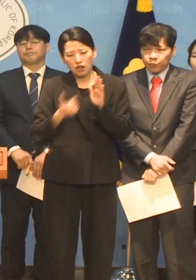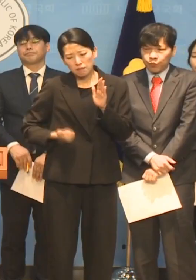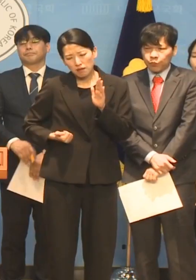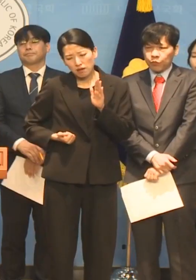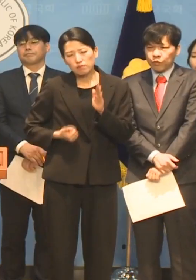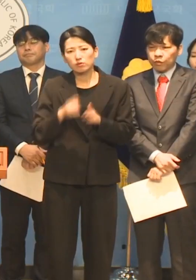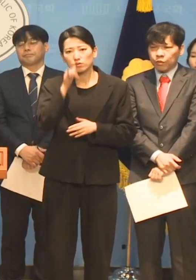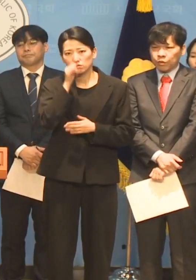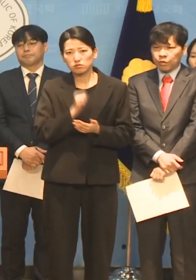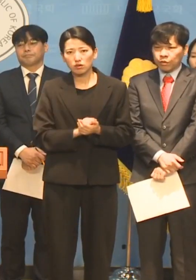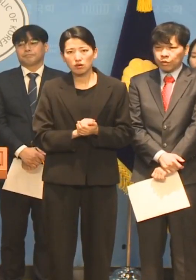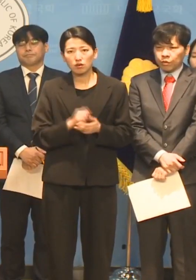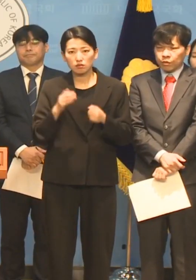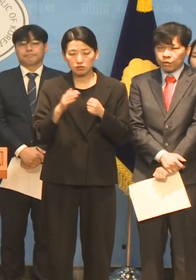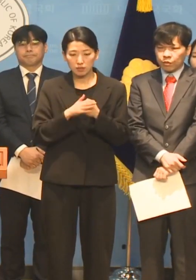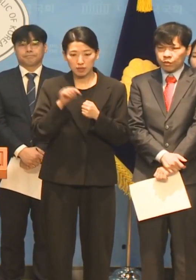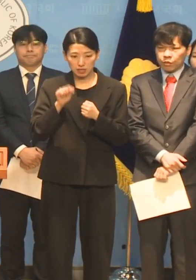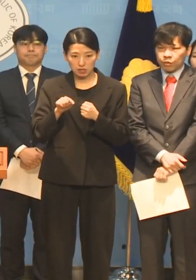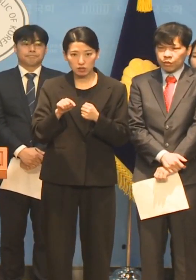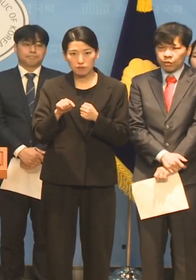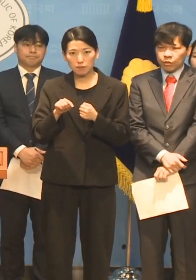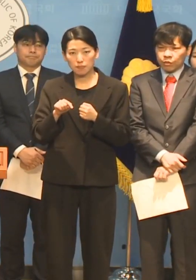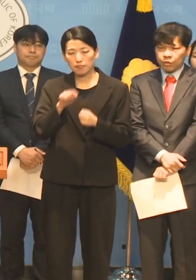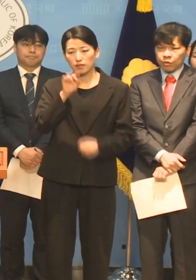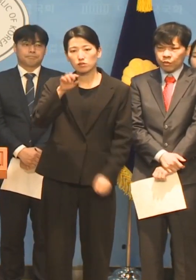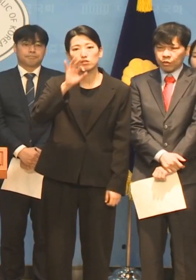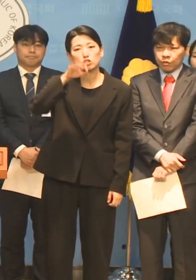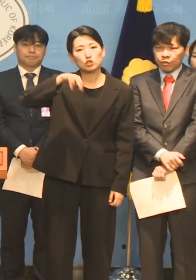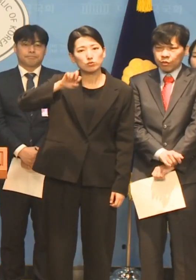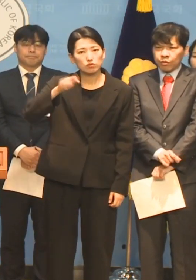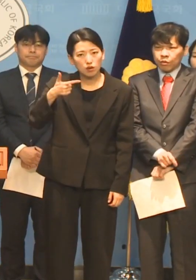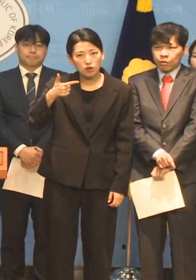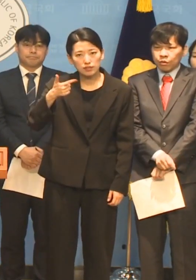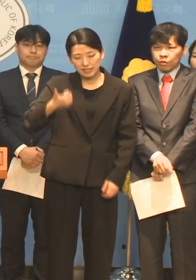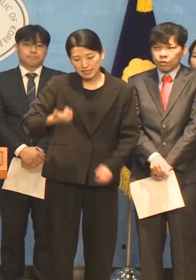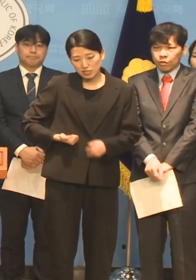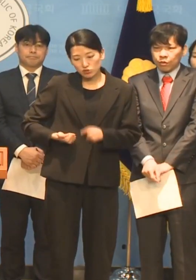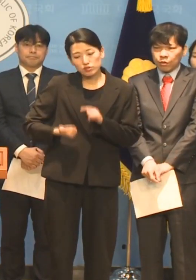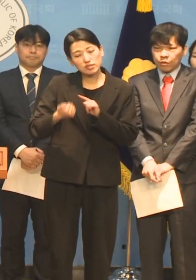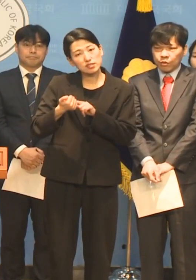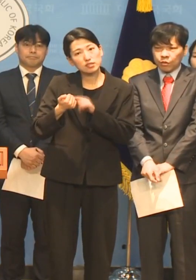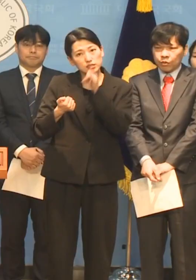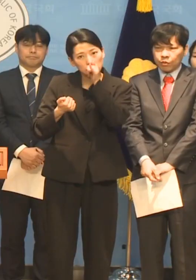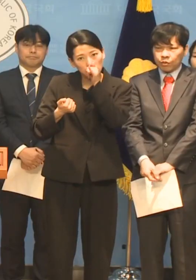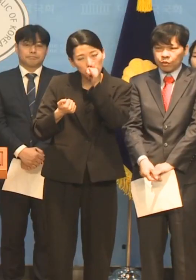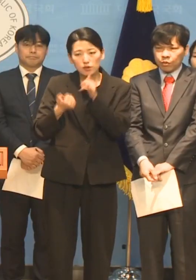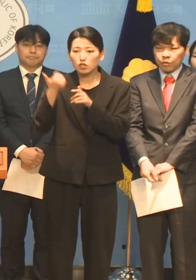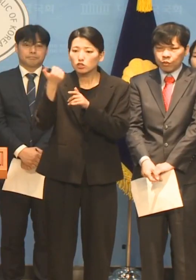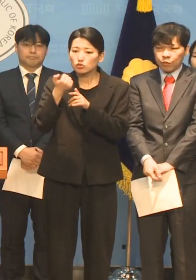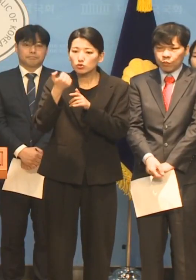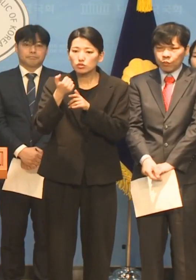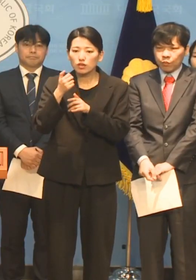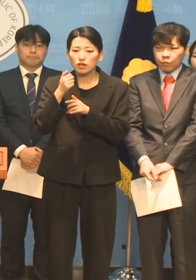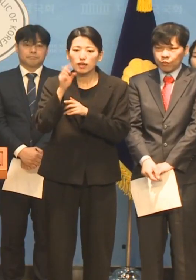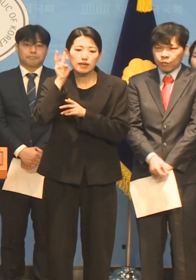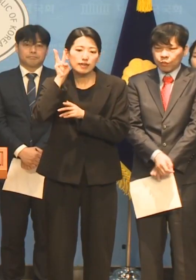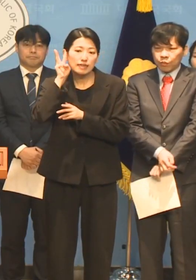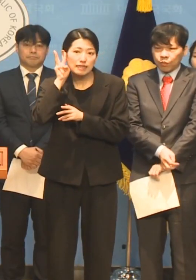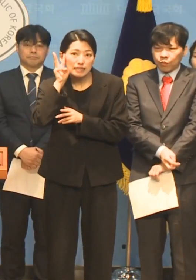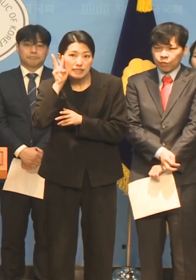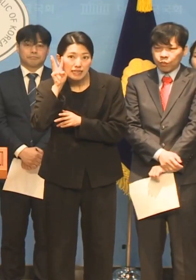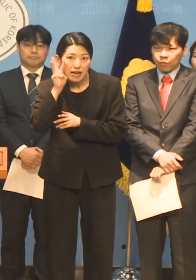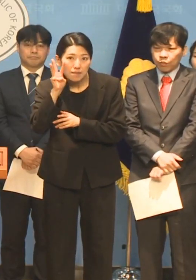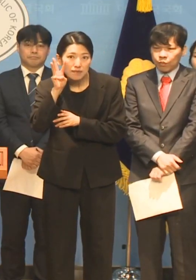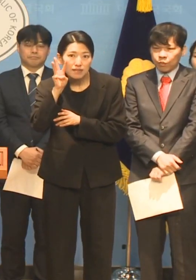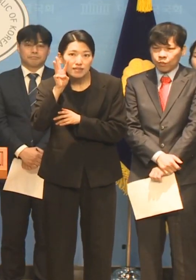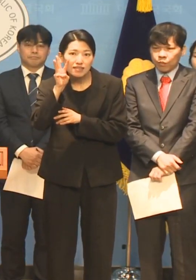개선하기 위해서 유선 인슐린 펌프가 출시되었고 유선 인슐린 펌프를 사용하면 주사 횟수를 3일에 1회로 획기적으로 줄일 수